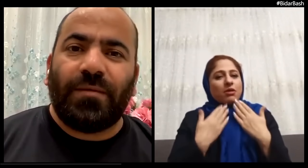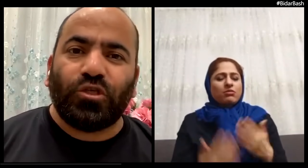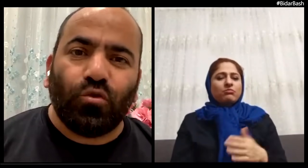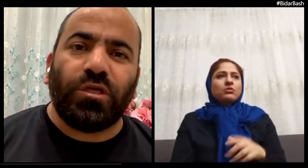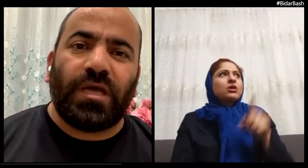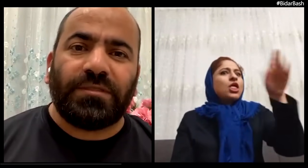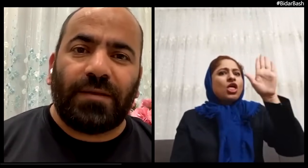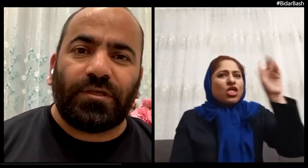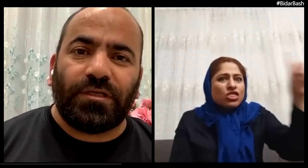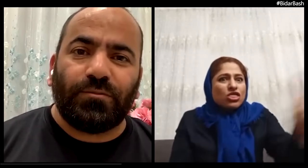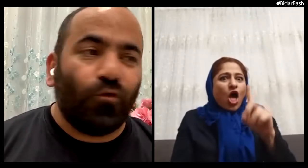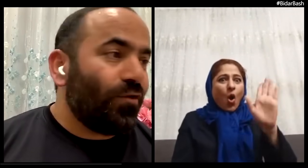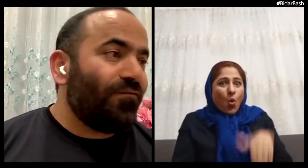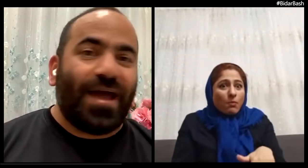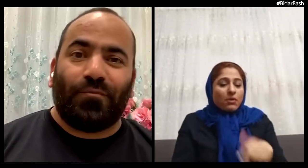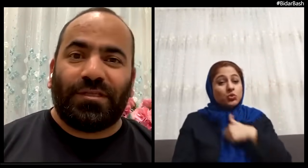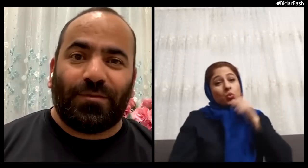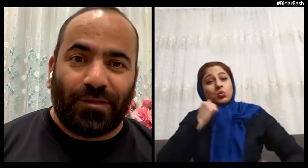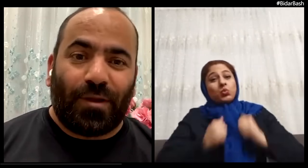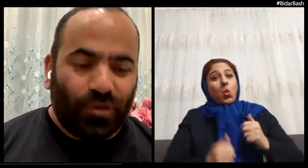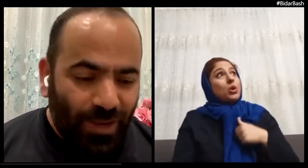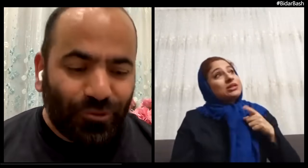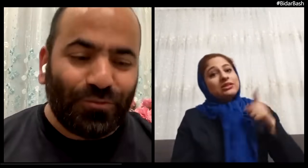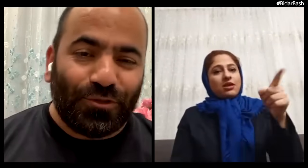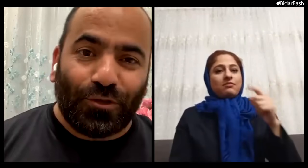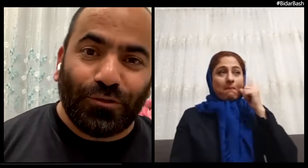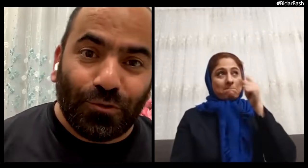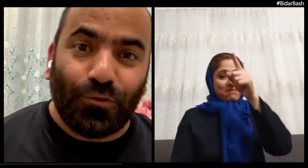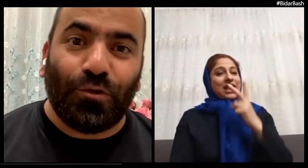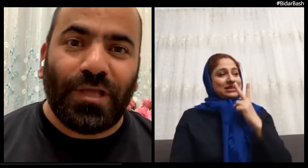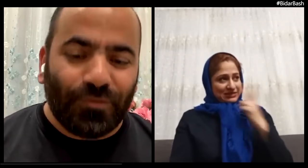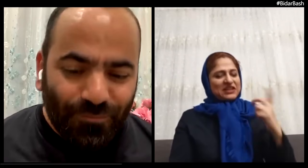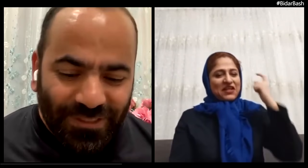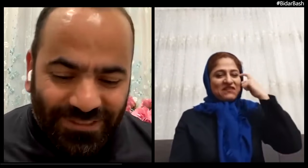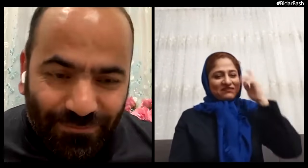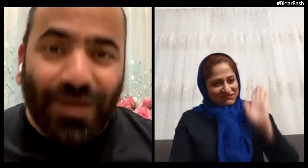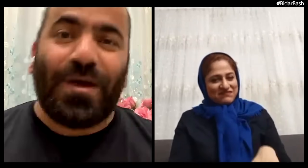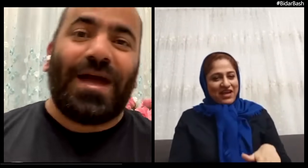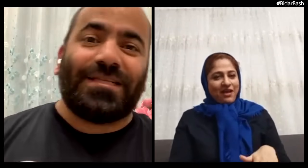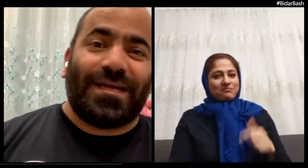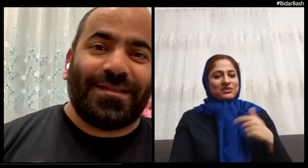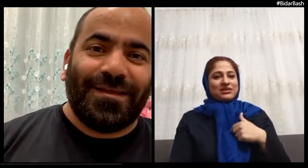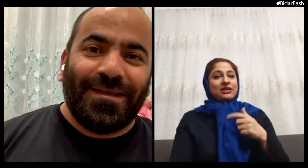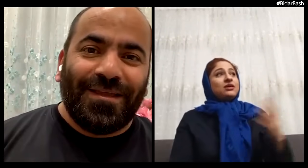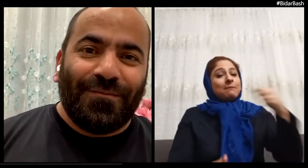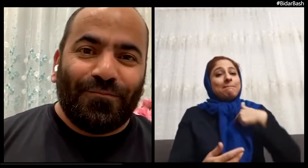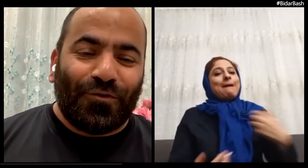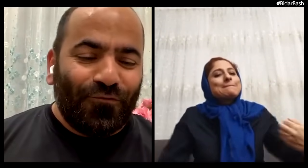اومد دیدمش دویدم سمتش، میگفت اونم فهمید که من دارم میاد اماشی پیادش، میگه دویدم میگه رسیدیم منو بغل